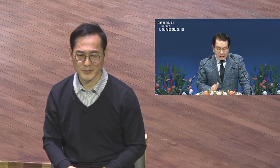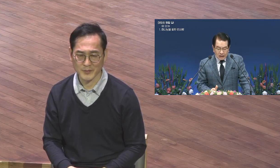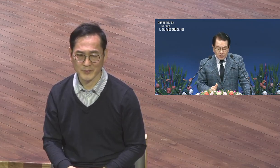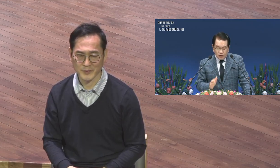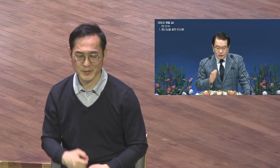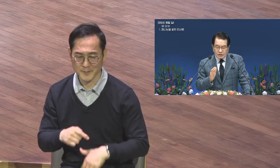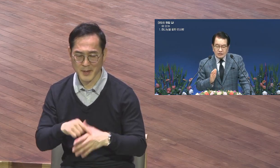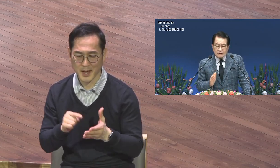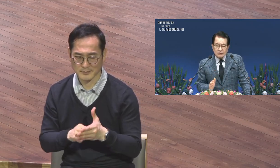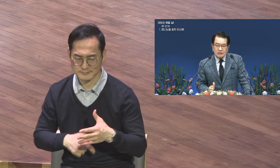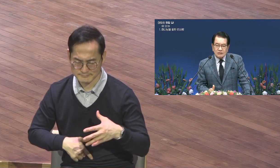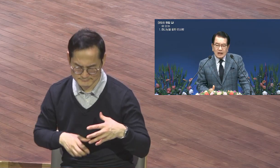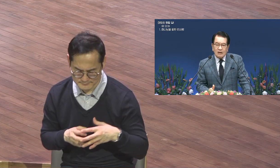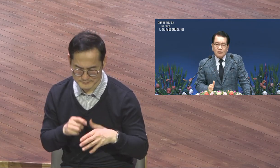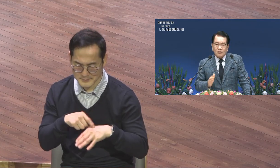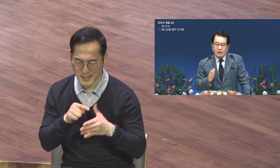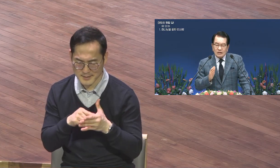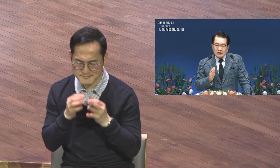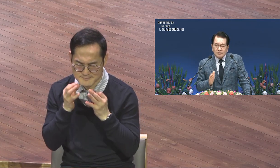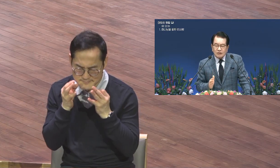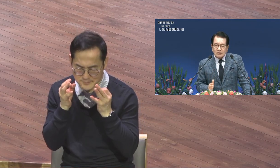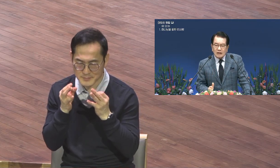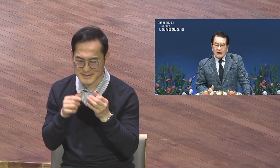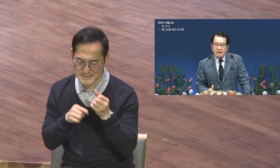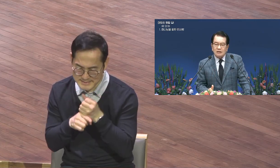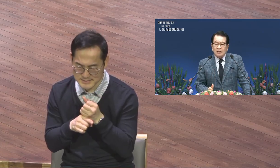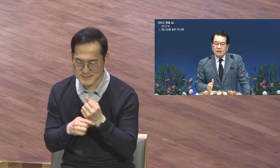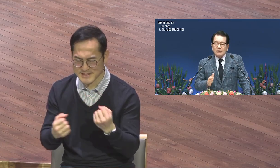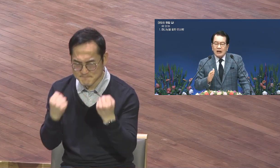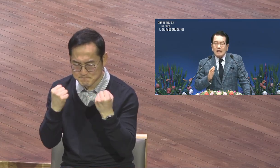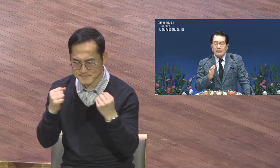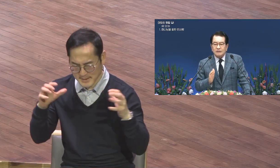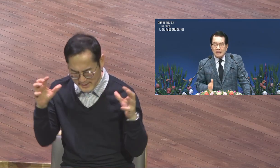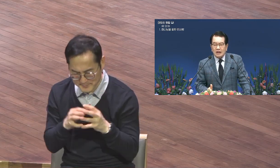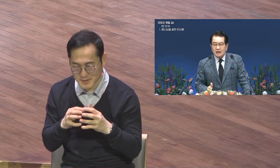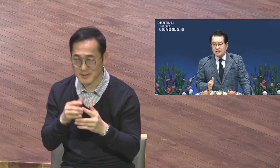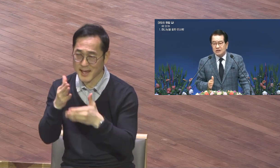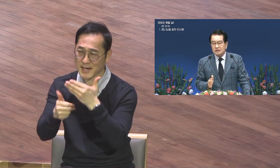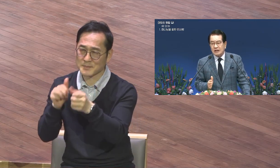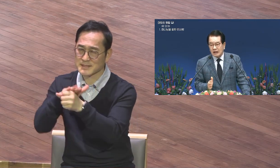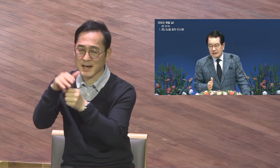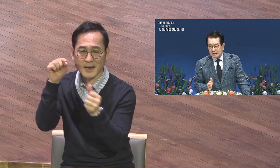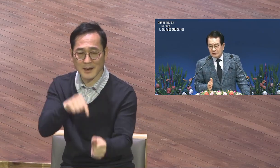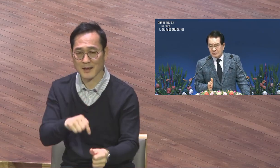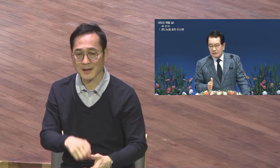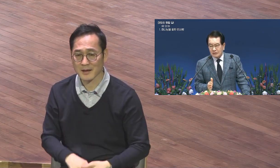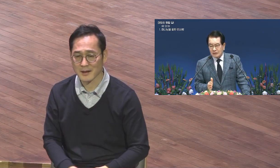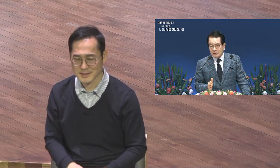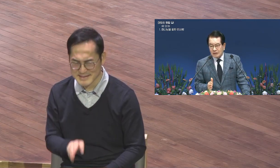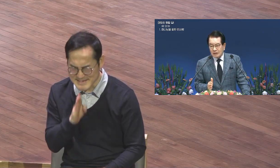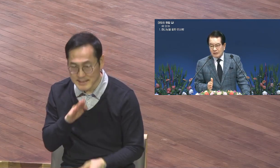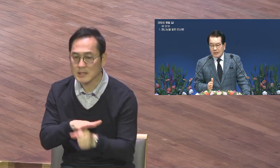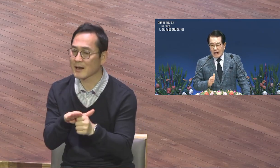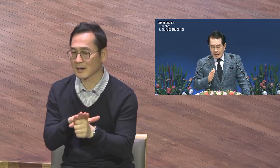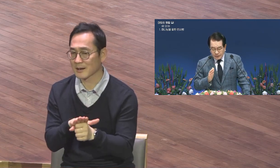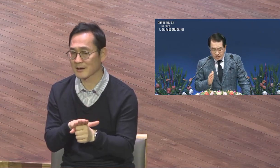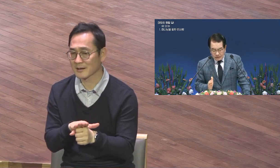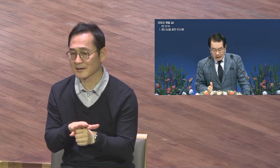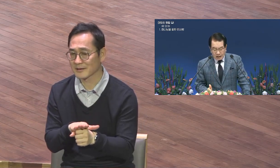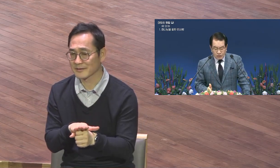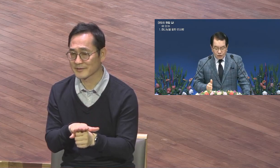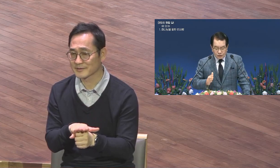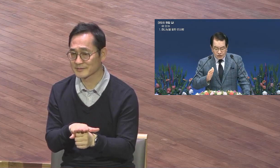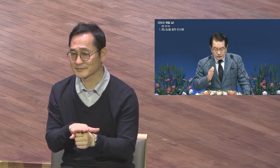마음을 다하고 뜻을 다하고 힘을 다하여 너희 하나님을 사랑하라. 이게 찐 사랑 아니에요?